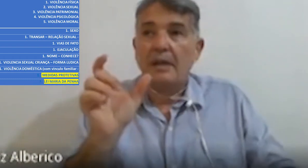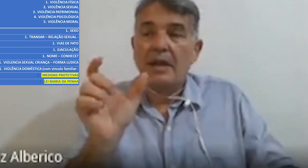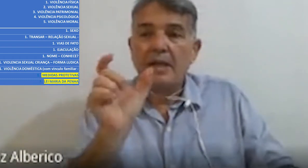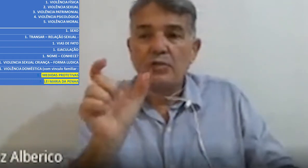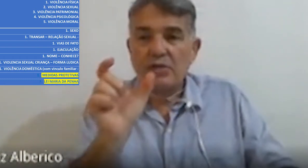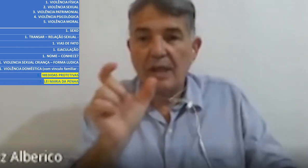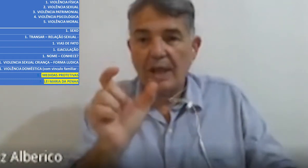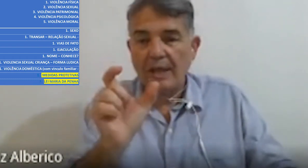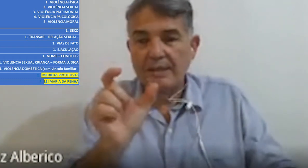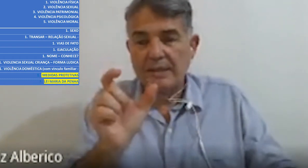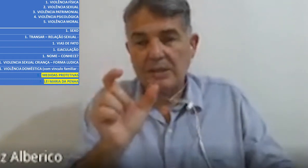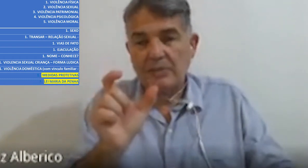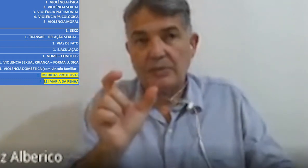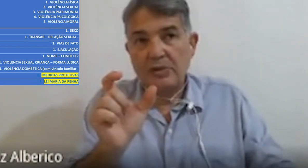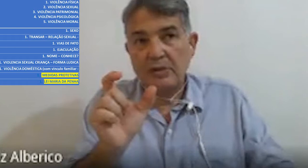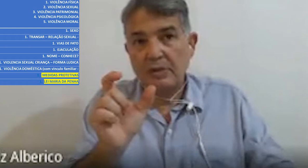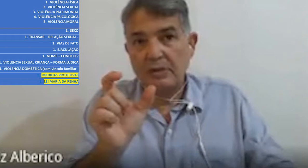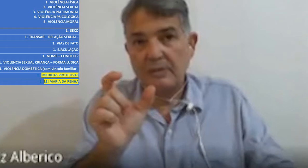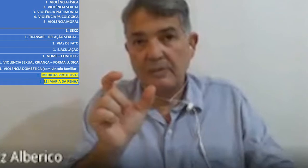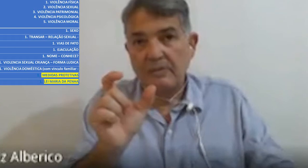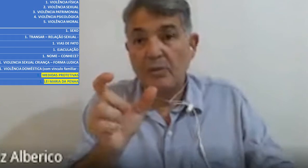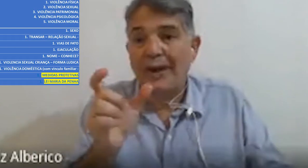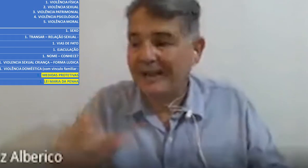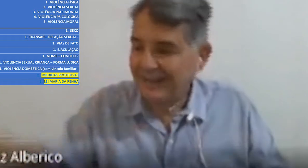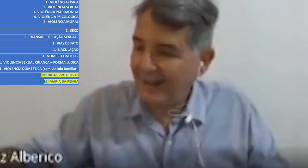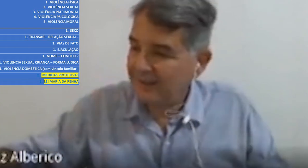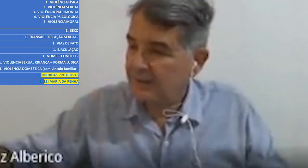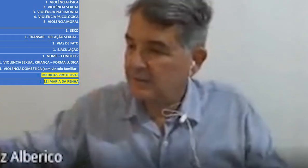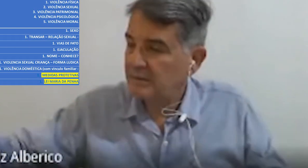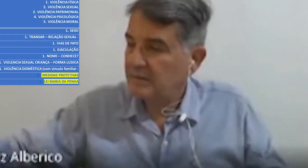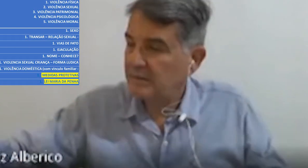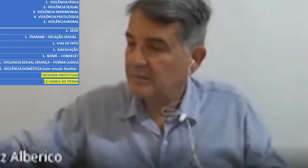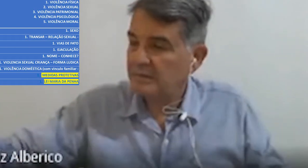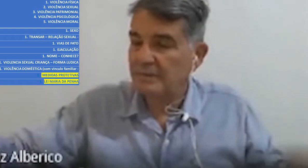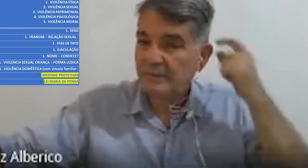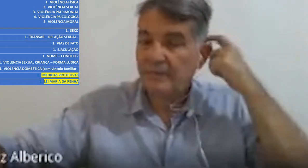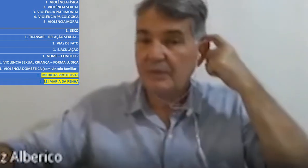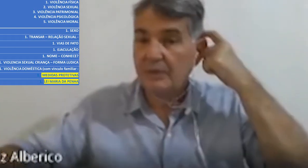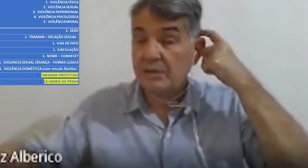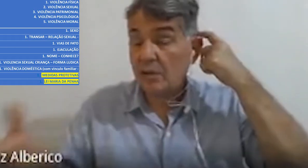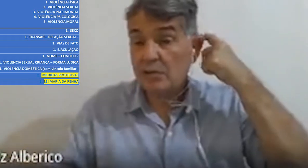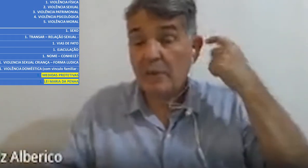Quem nos dá esse tipo de moralidade são nossos